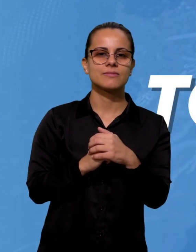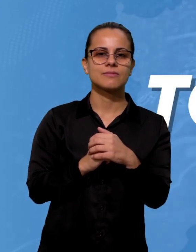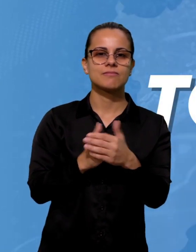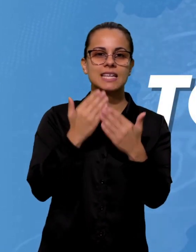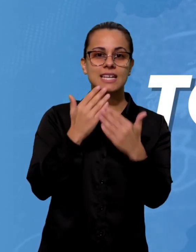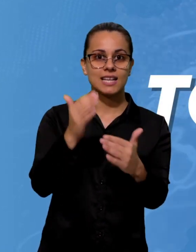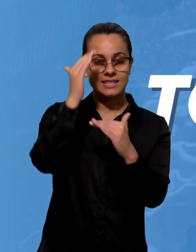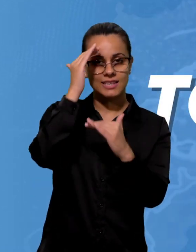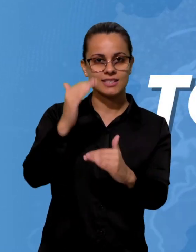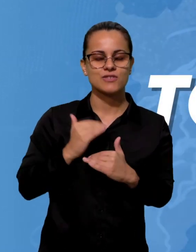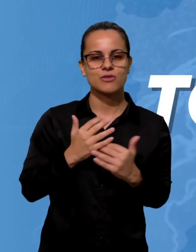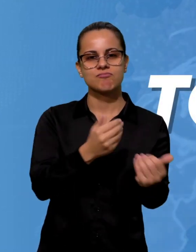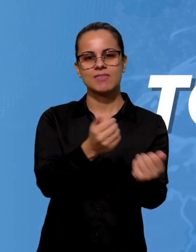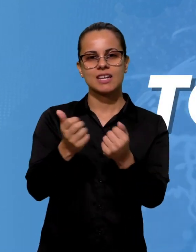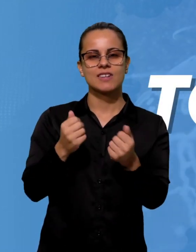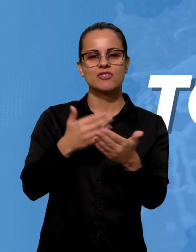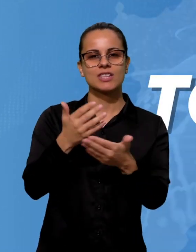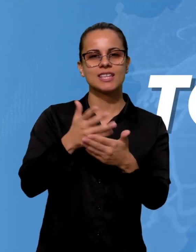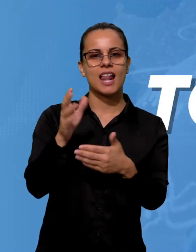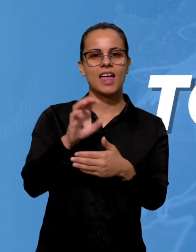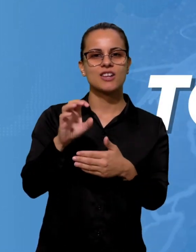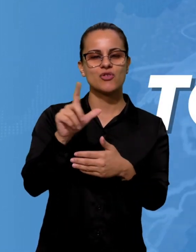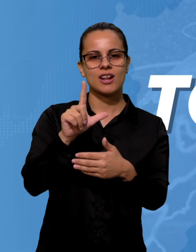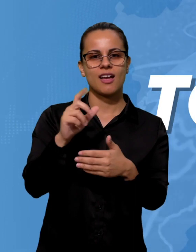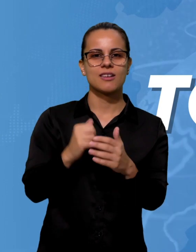Grazie per l'attenzione, arrivederci da Teleregione Live.